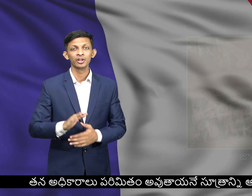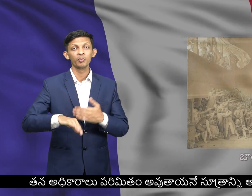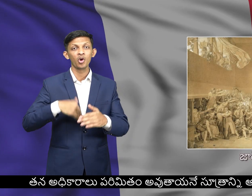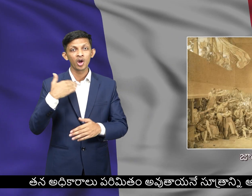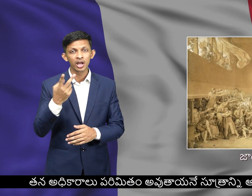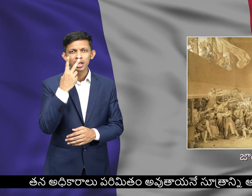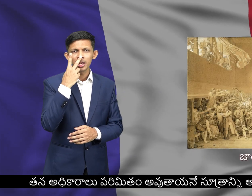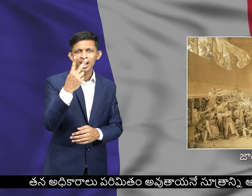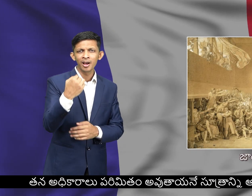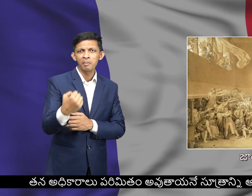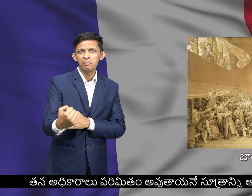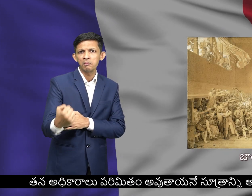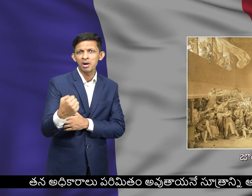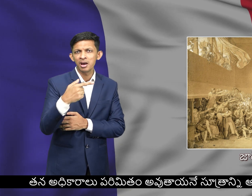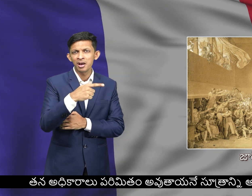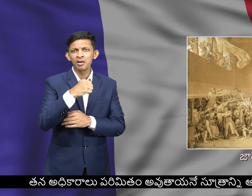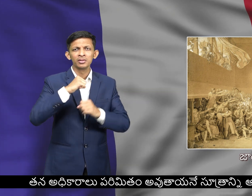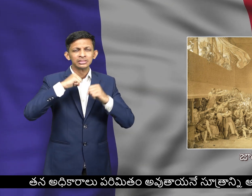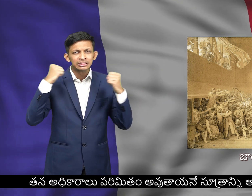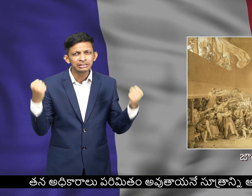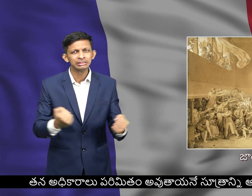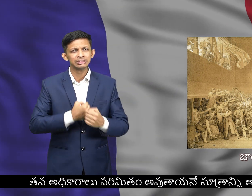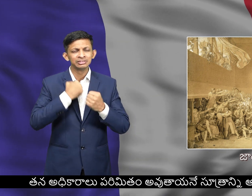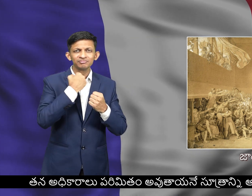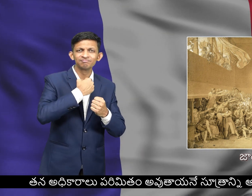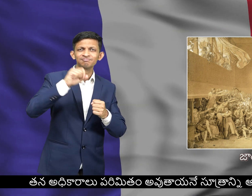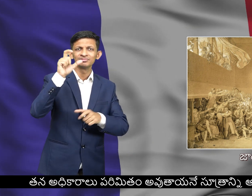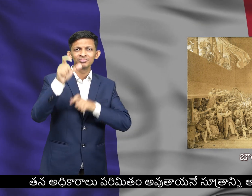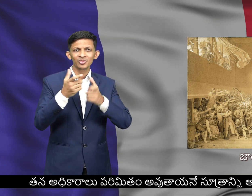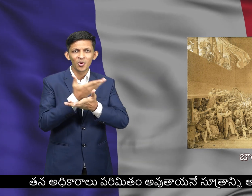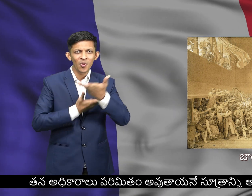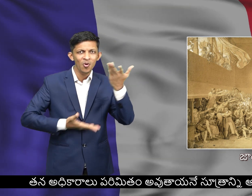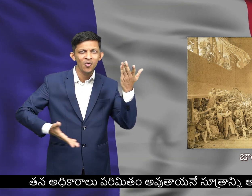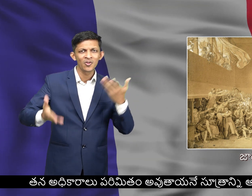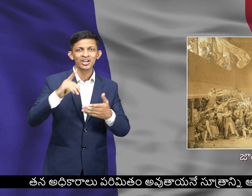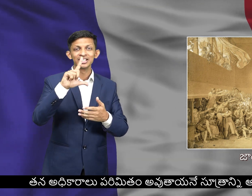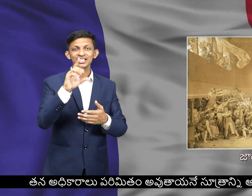తన అధికారులు పరిమితమవుతాయనే సూత్రాన్ని అతను అంగీకరించాడు.